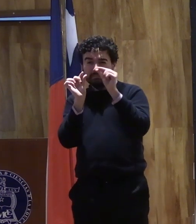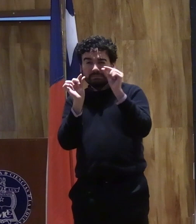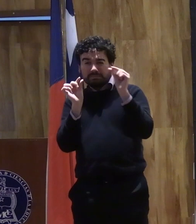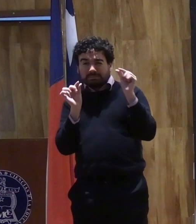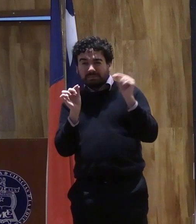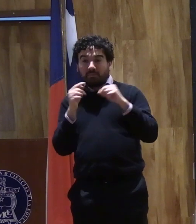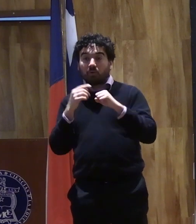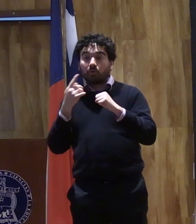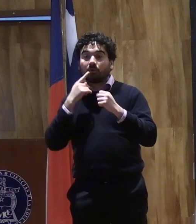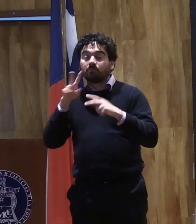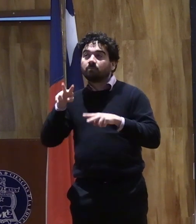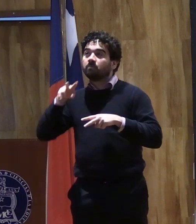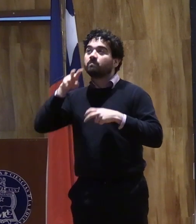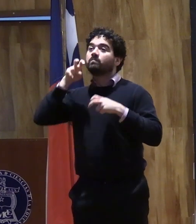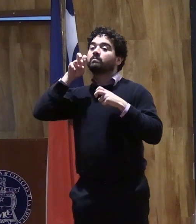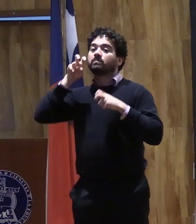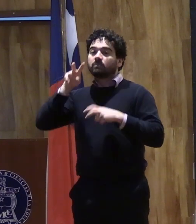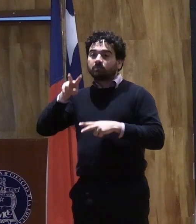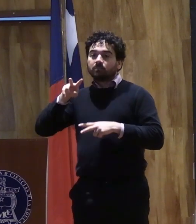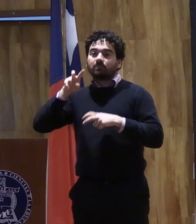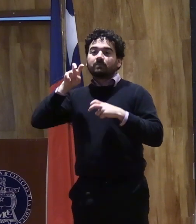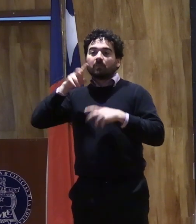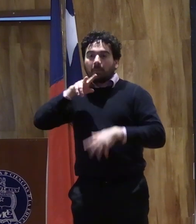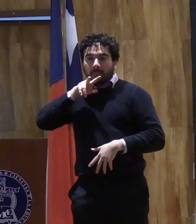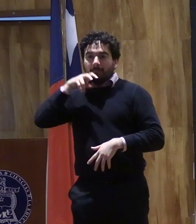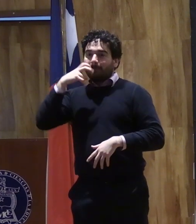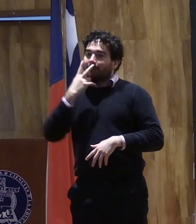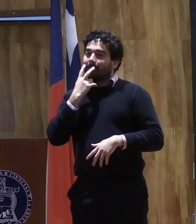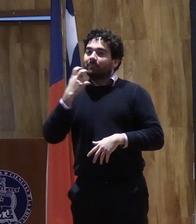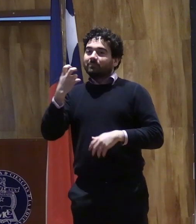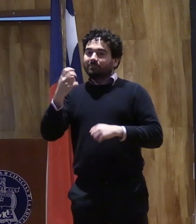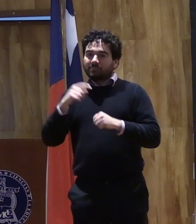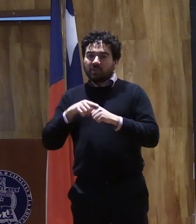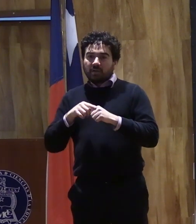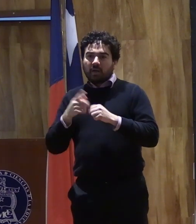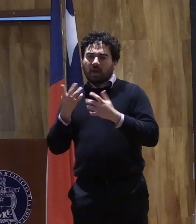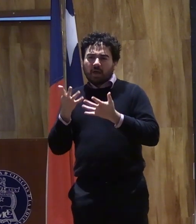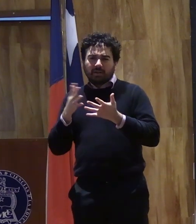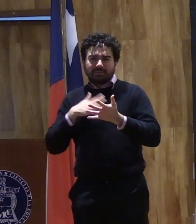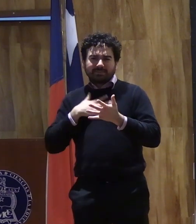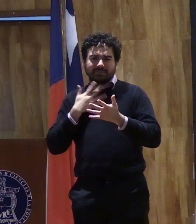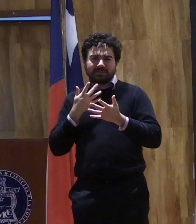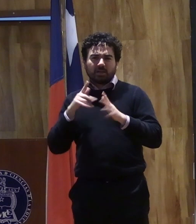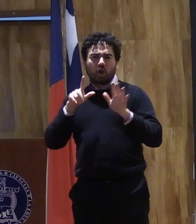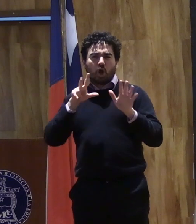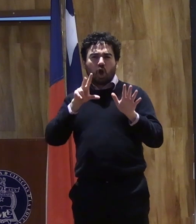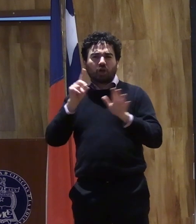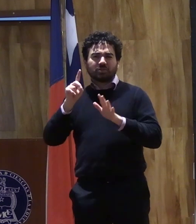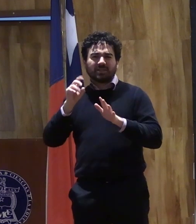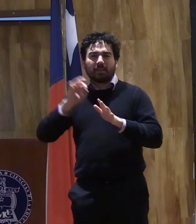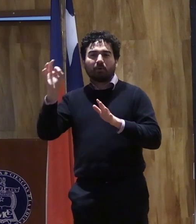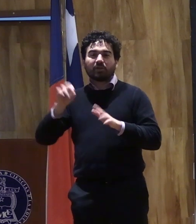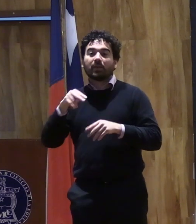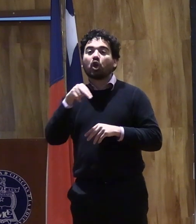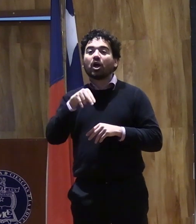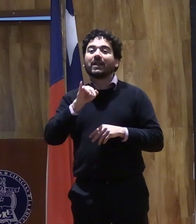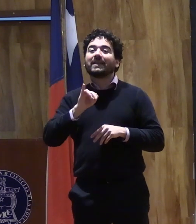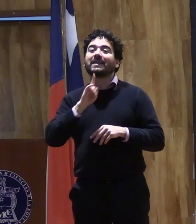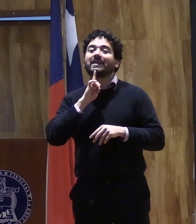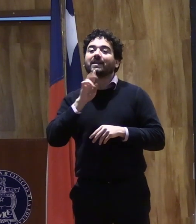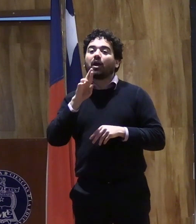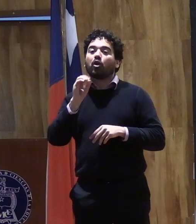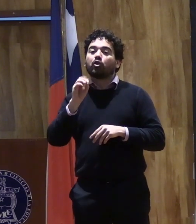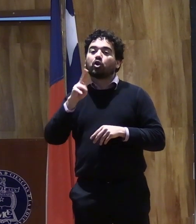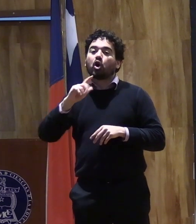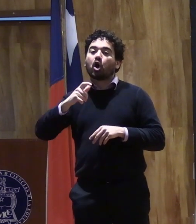que respiramos, es, digamos, del orden de, para decirlo muy en grueso, 80% es nitrógeno y